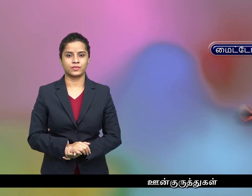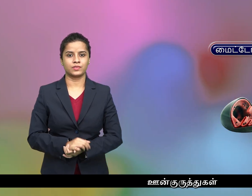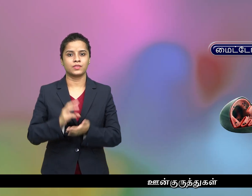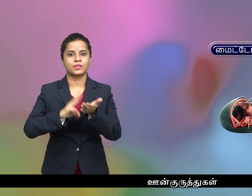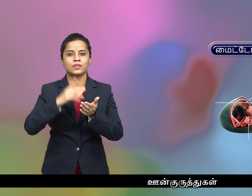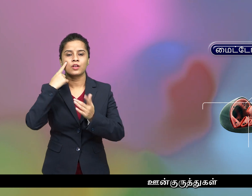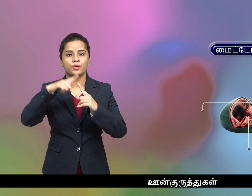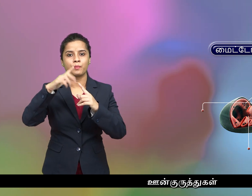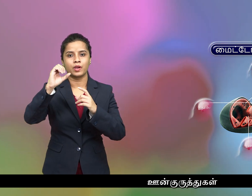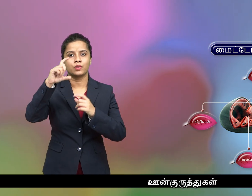ஊன்குருத்துகள்,